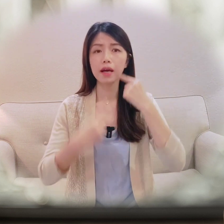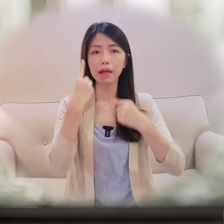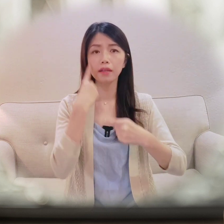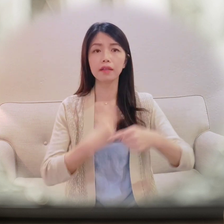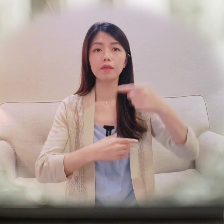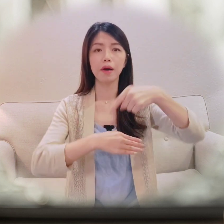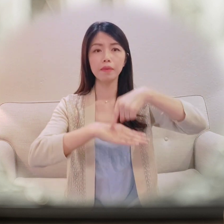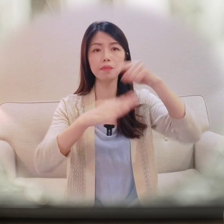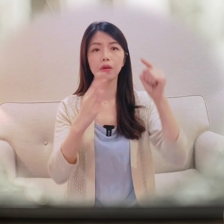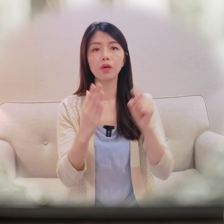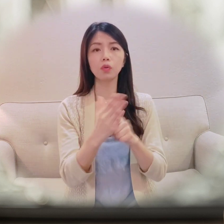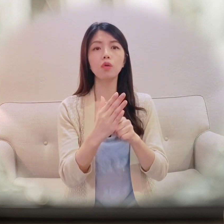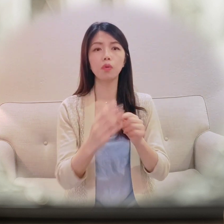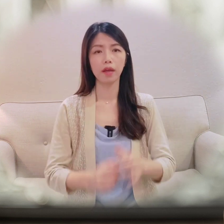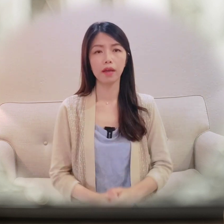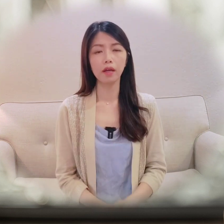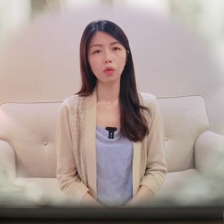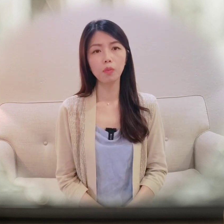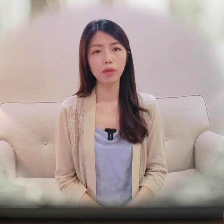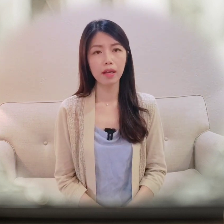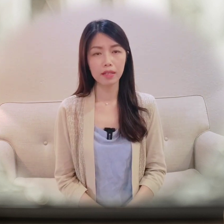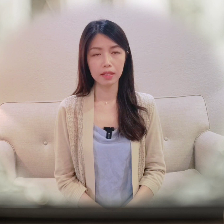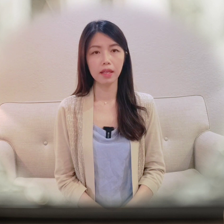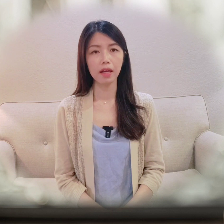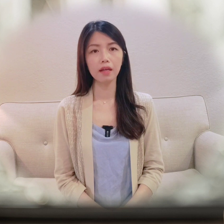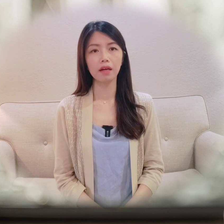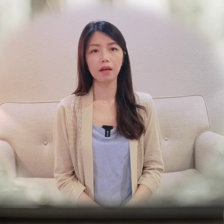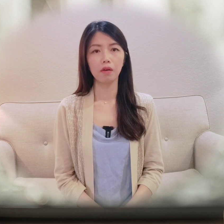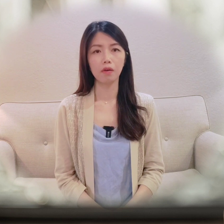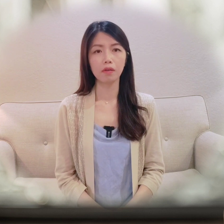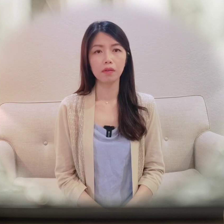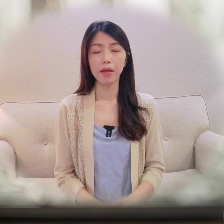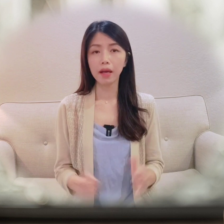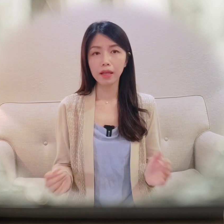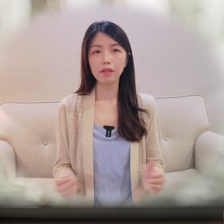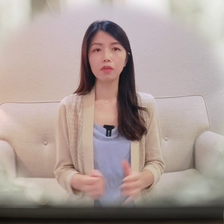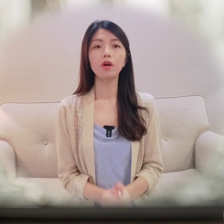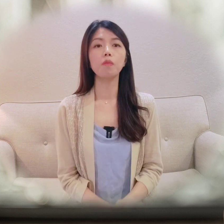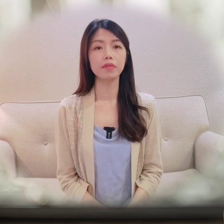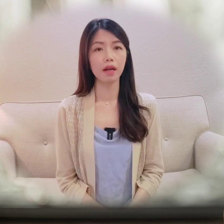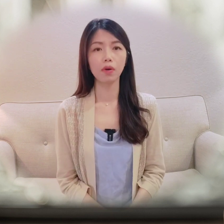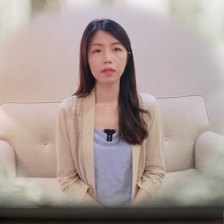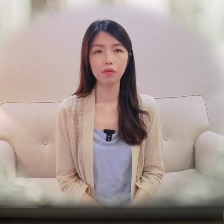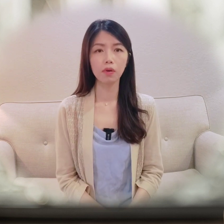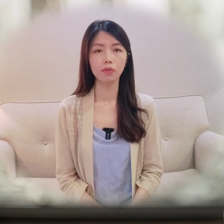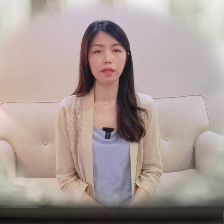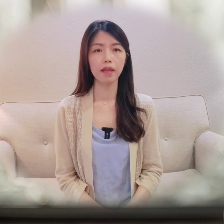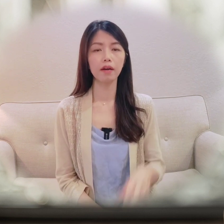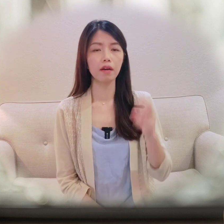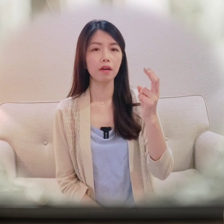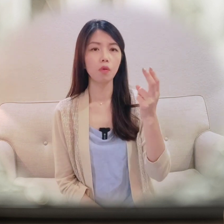그래서 상한 마음, 돌보네, 돌보다, 지키다. 맥락에 따라서는 검사라고 하는 뜻의